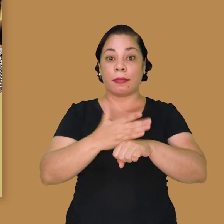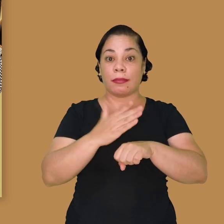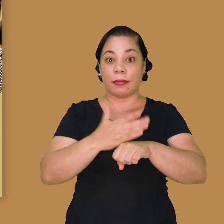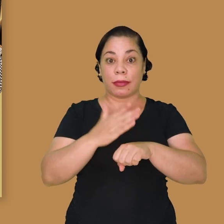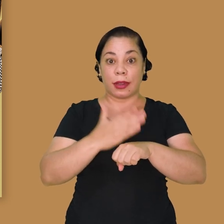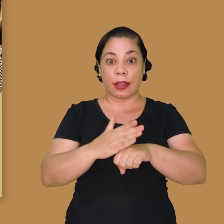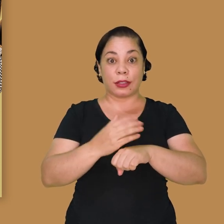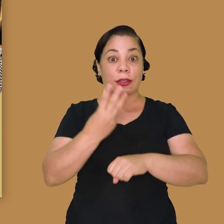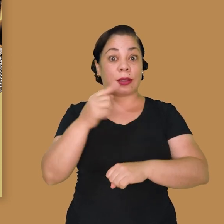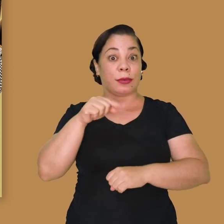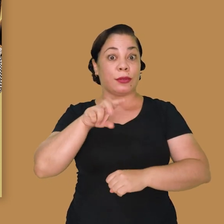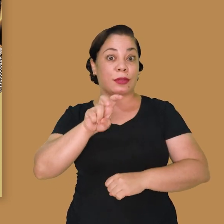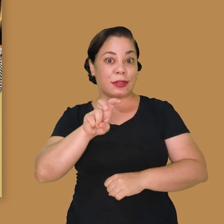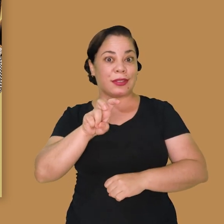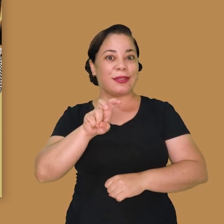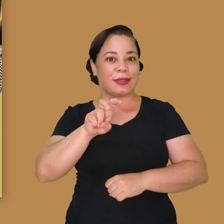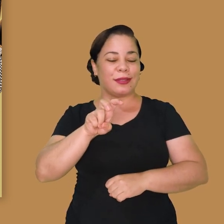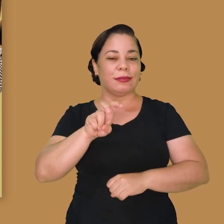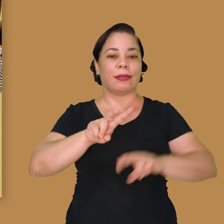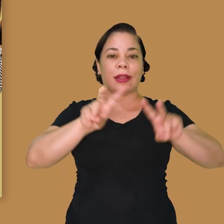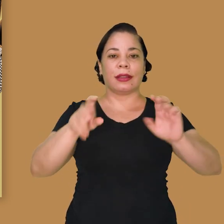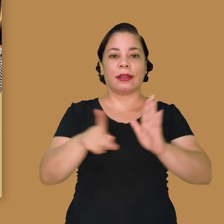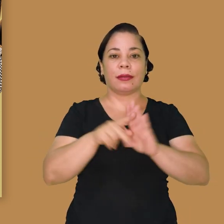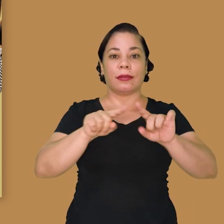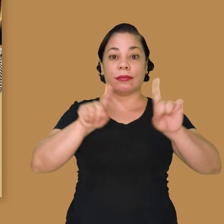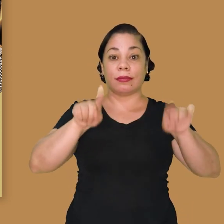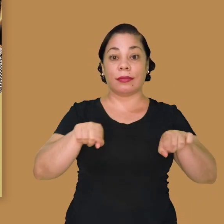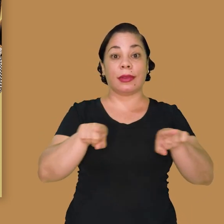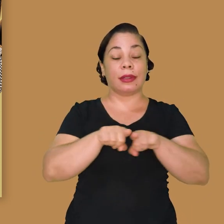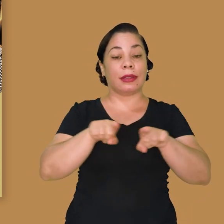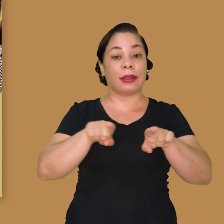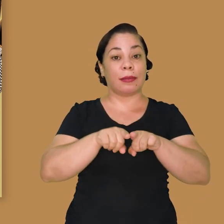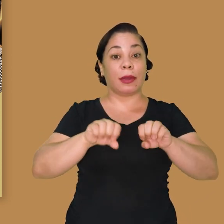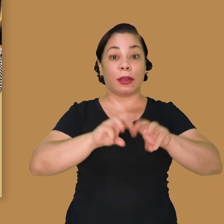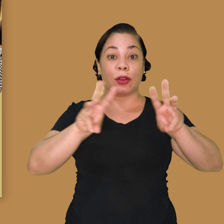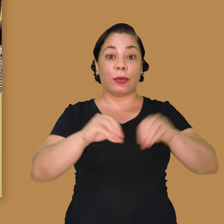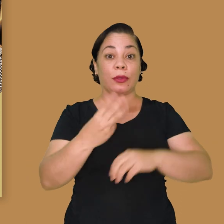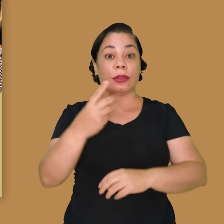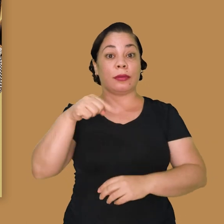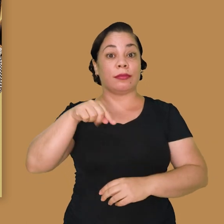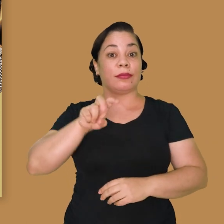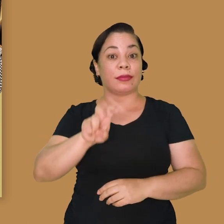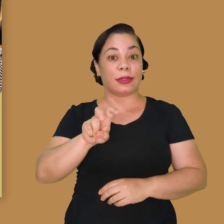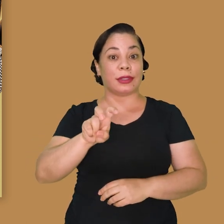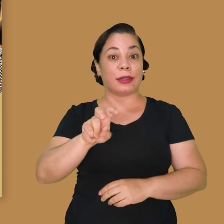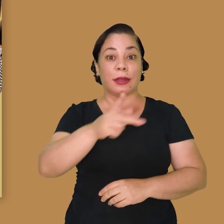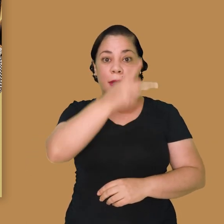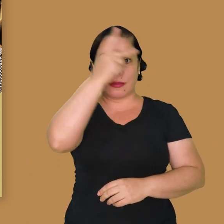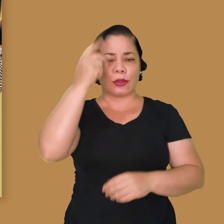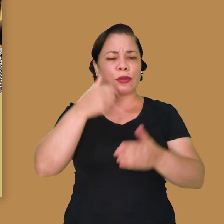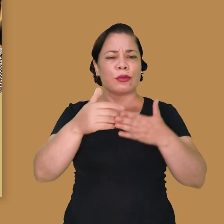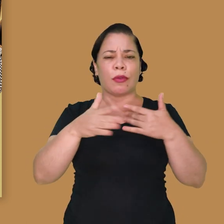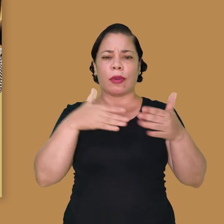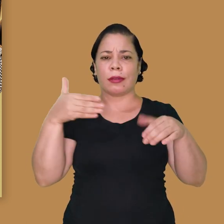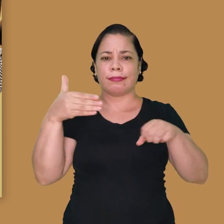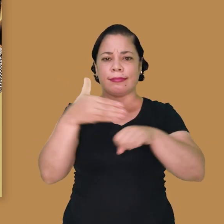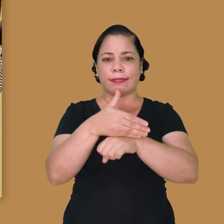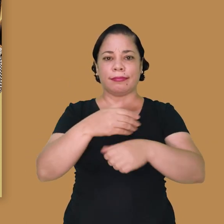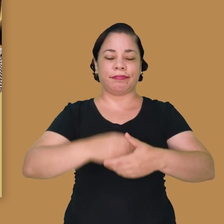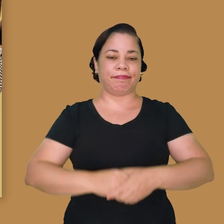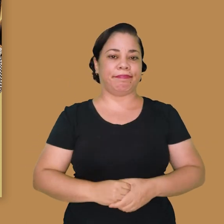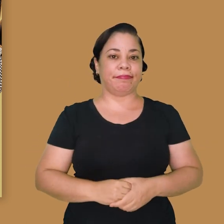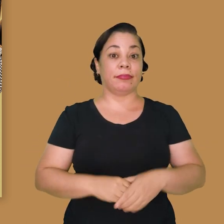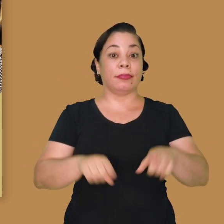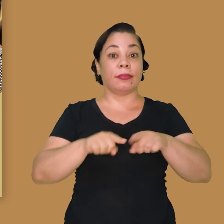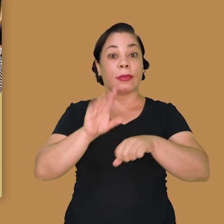disponível tanto na versão 3.1 para servidores do IFES e também na versão 3.5 para toda a comunidade